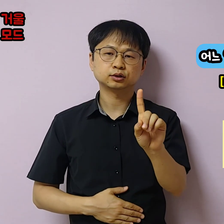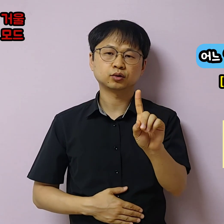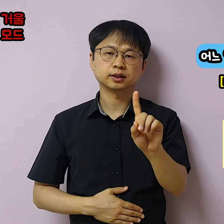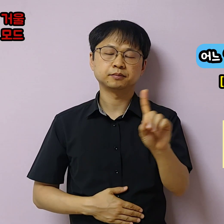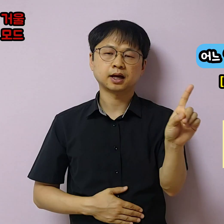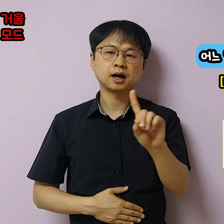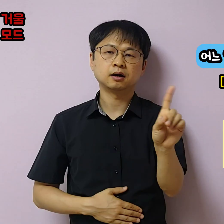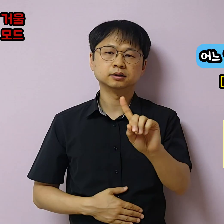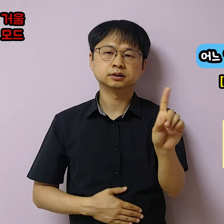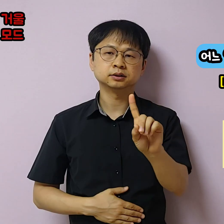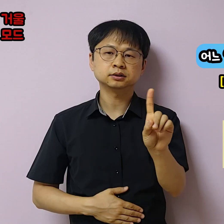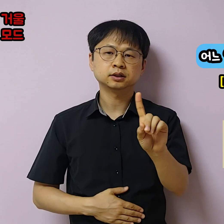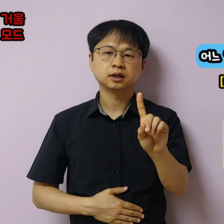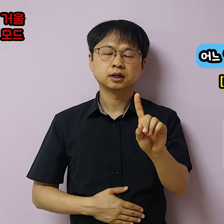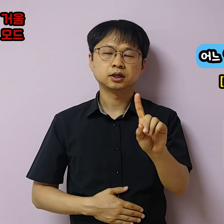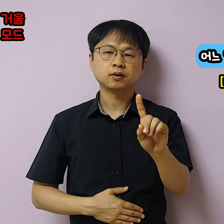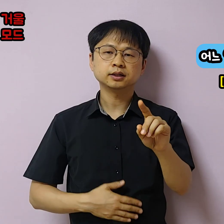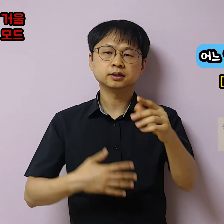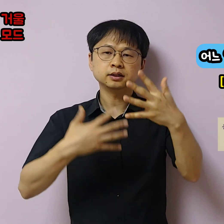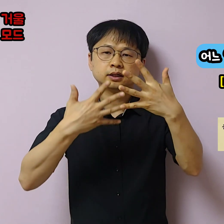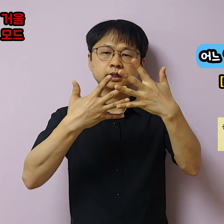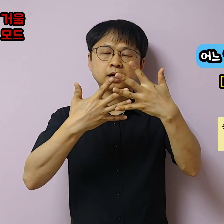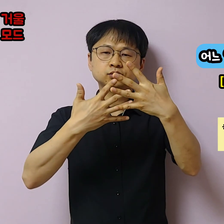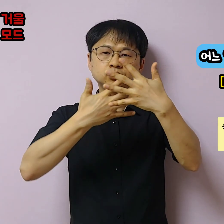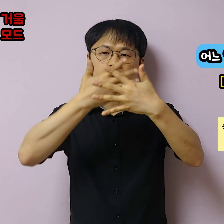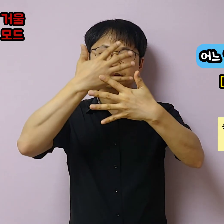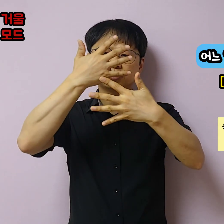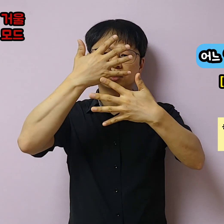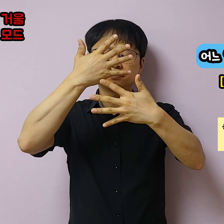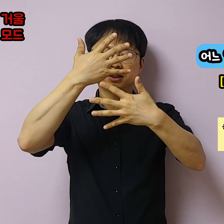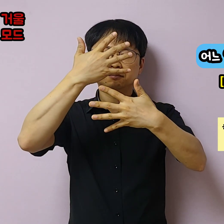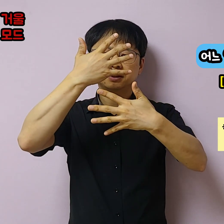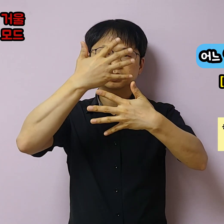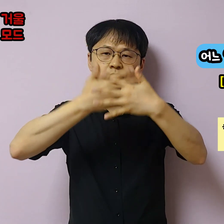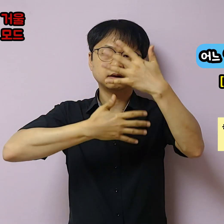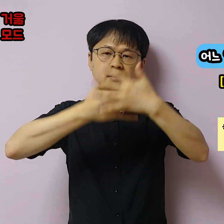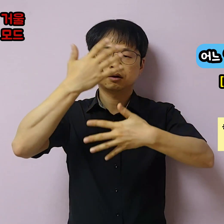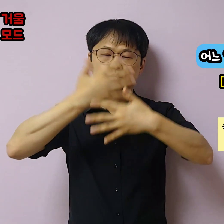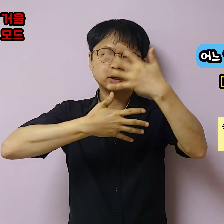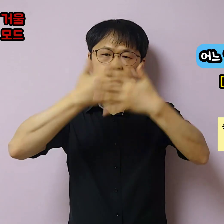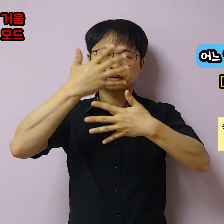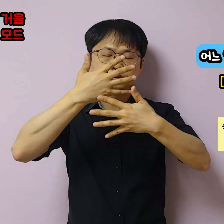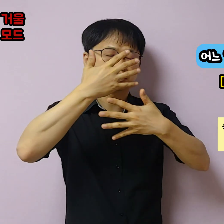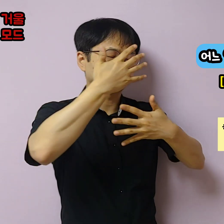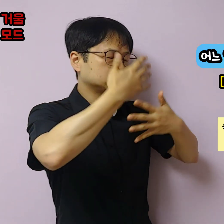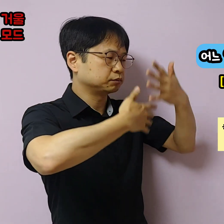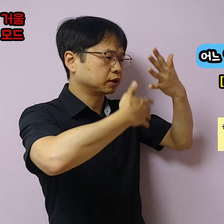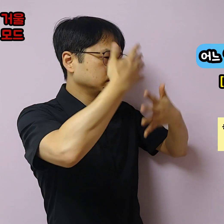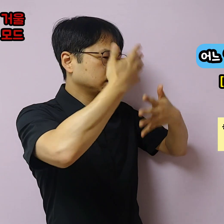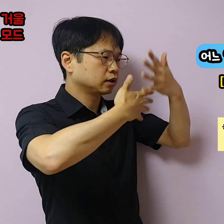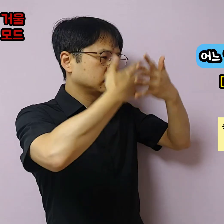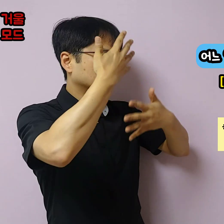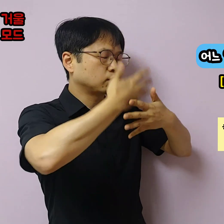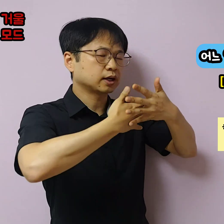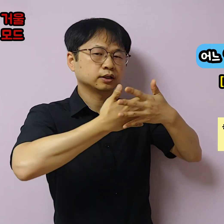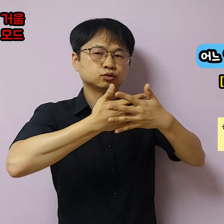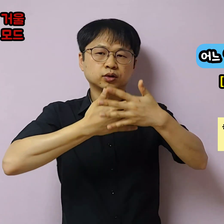수어가 됩니다. 어느 영화는 양손을 앞뒤로 겹치게 펼쳐서 위아래로 흔들어 주시면 영화라는 수어가